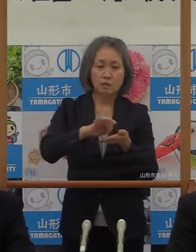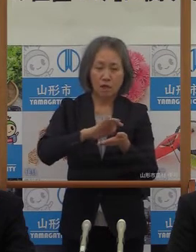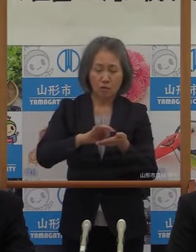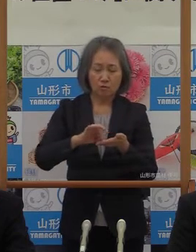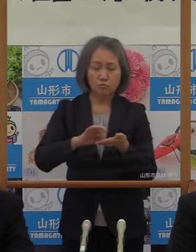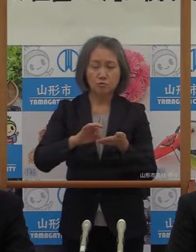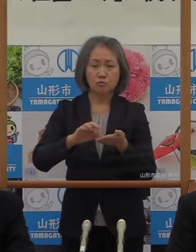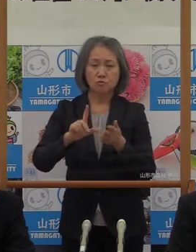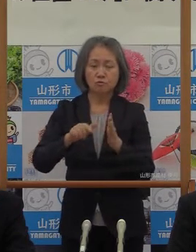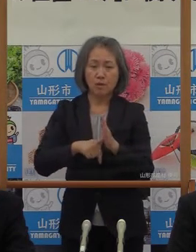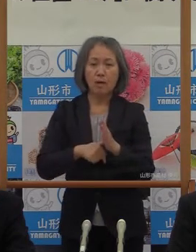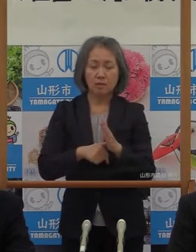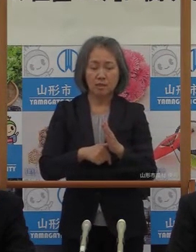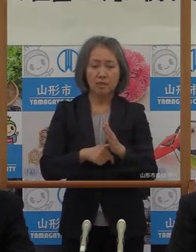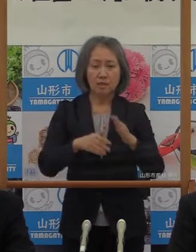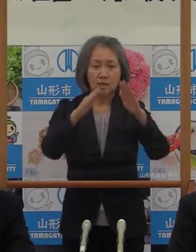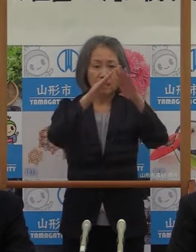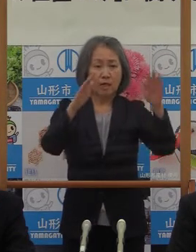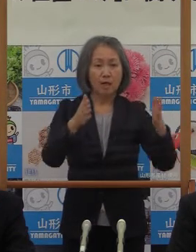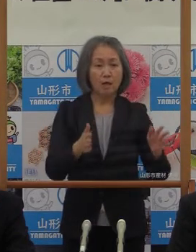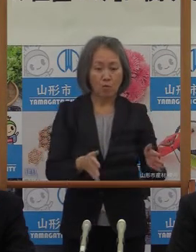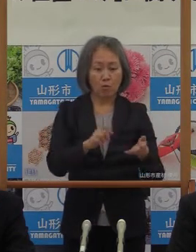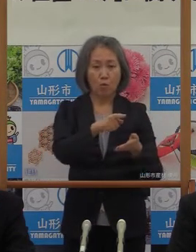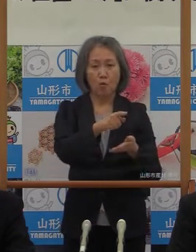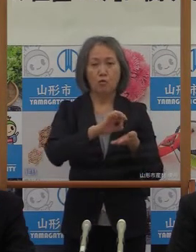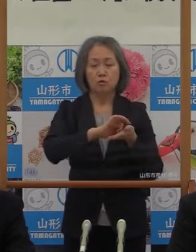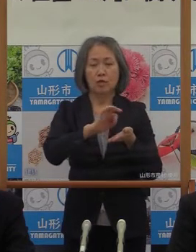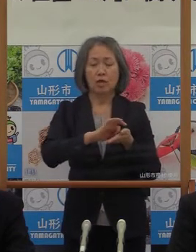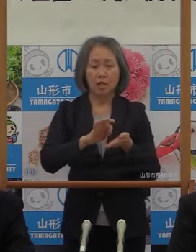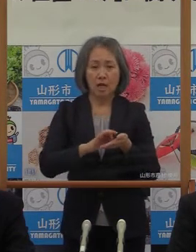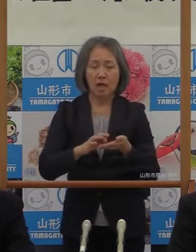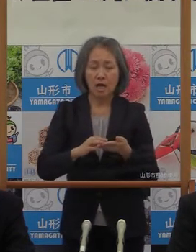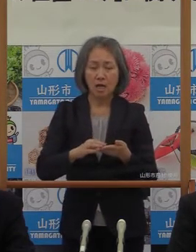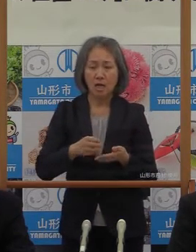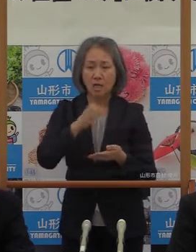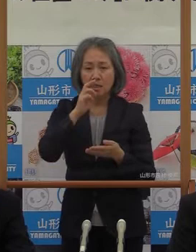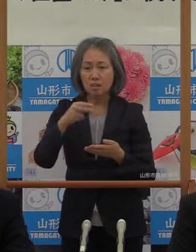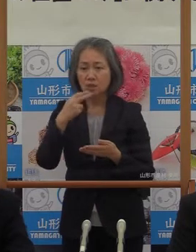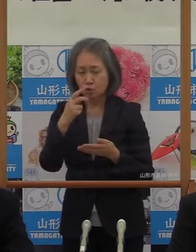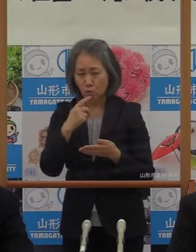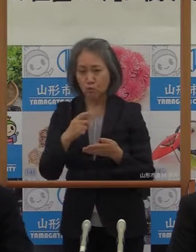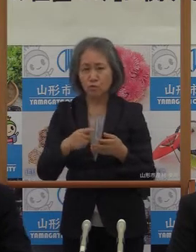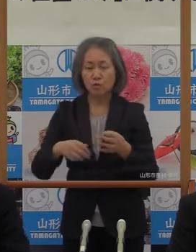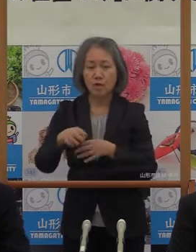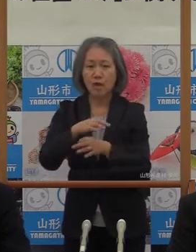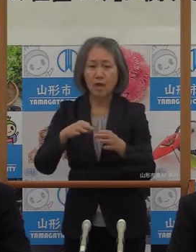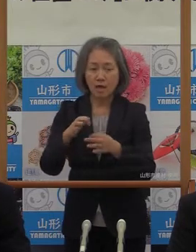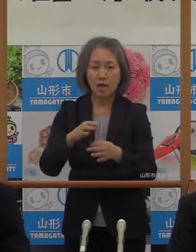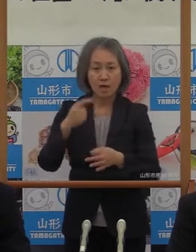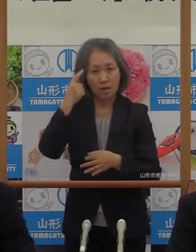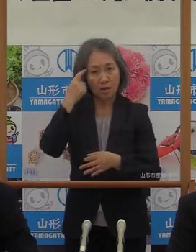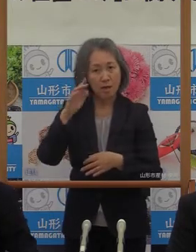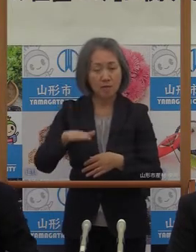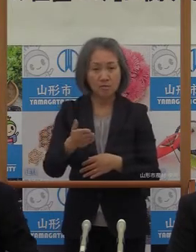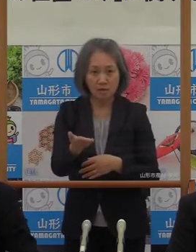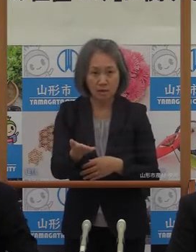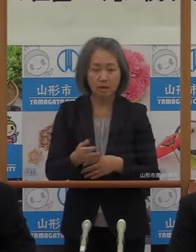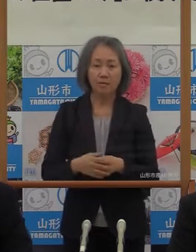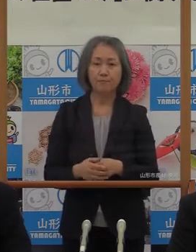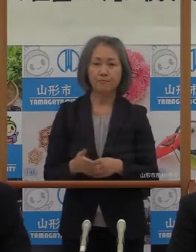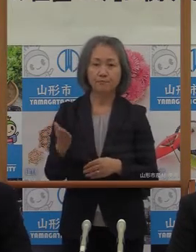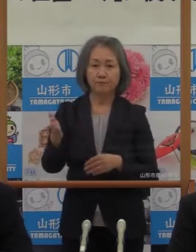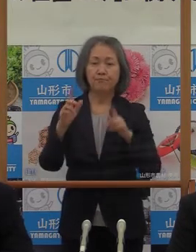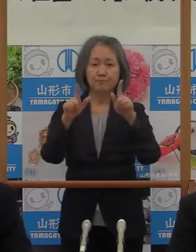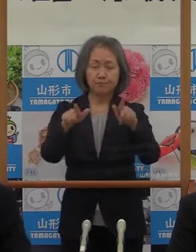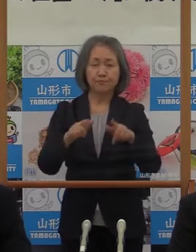たその飲食の提供というものは現時点で考えにあるんでしょうか。 はい、現時